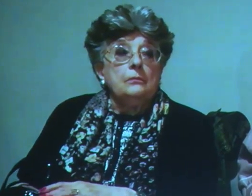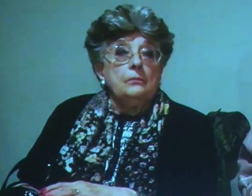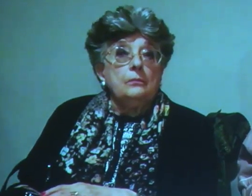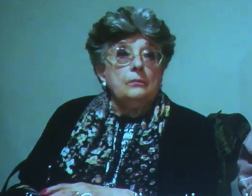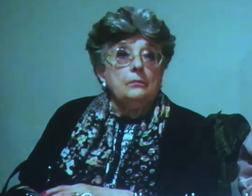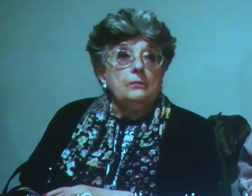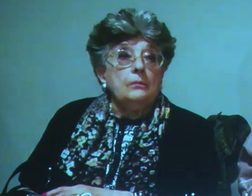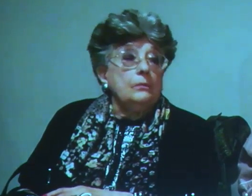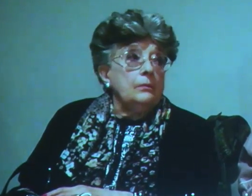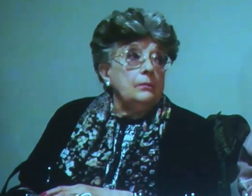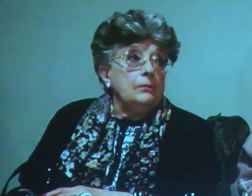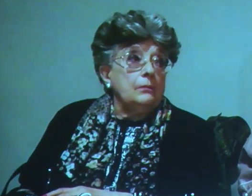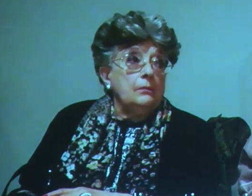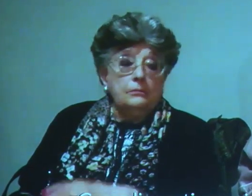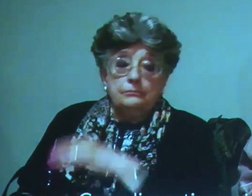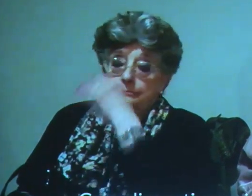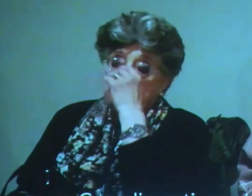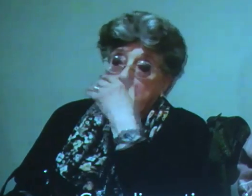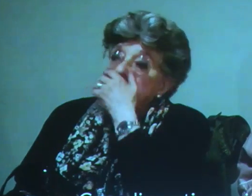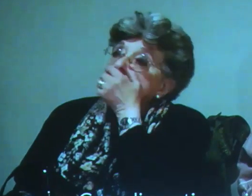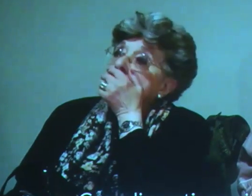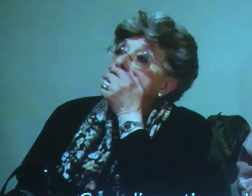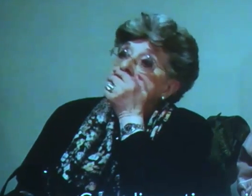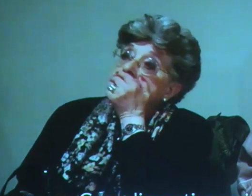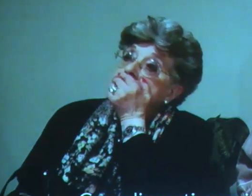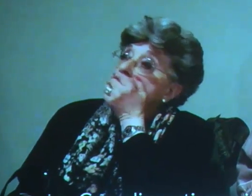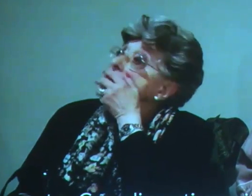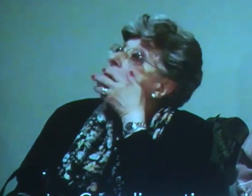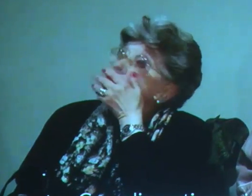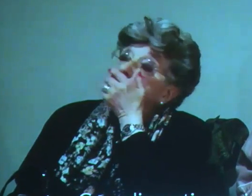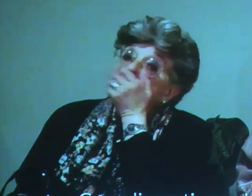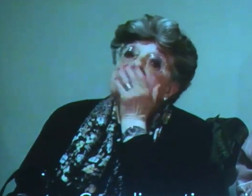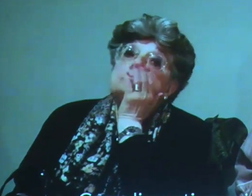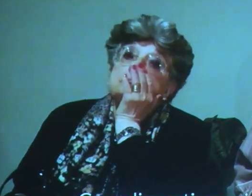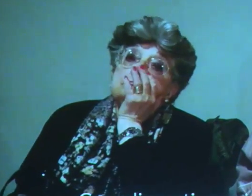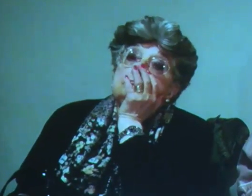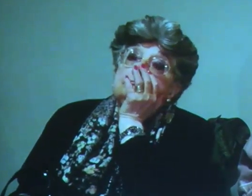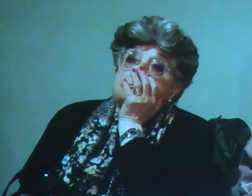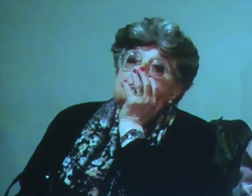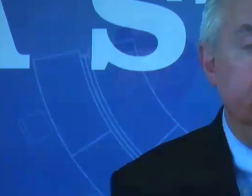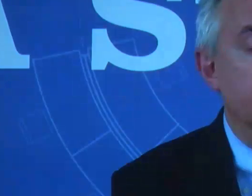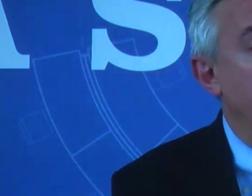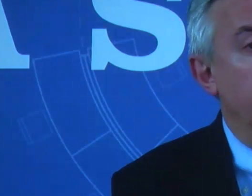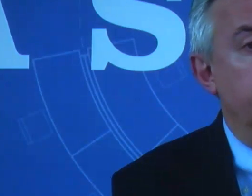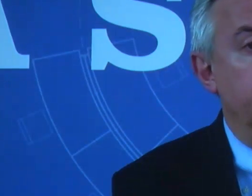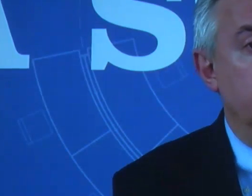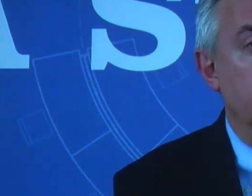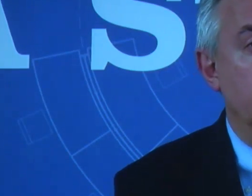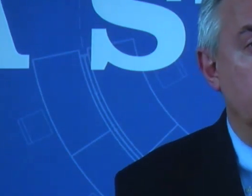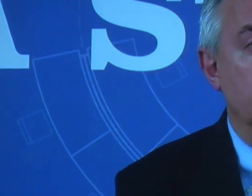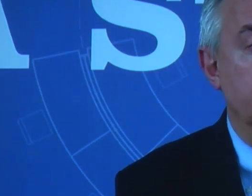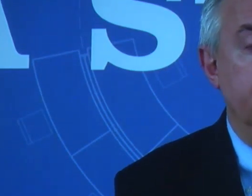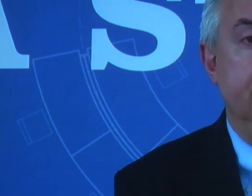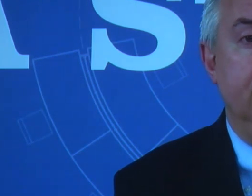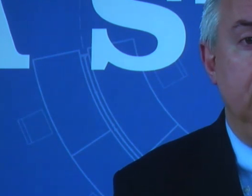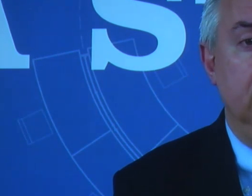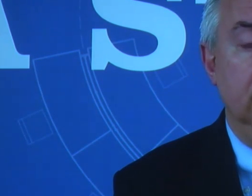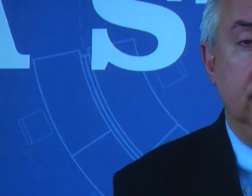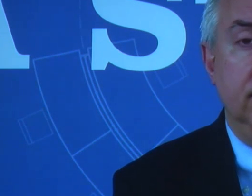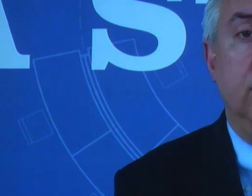i cassetti di santini ispiro è un laboratorio unico un